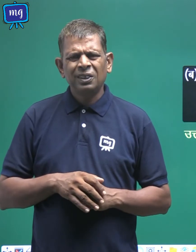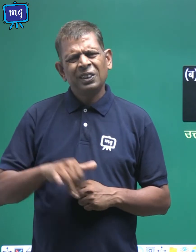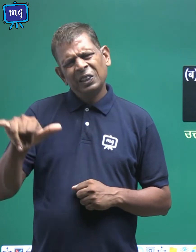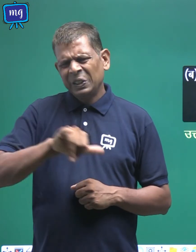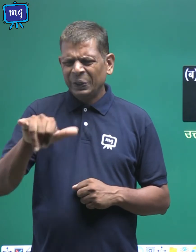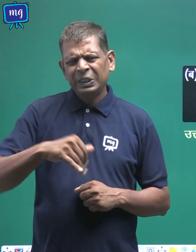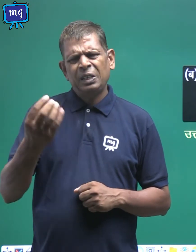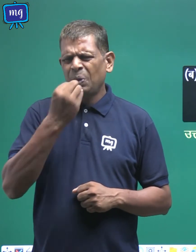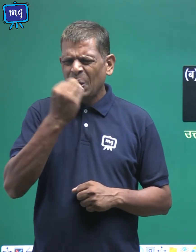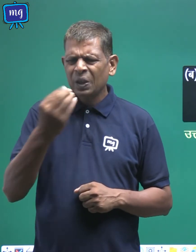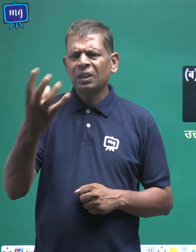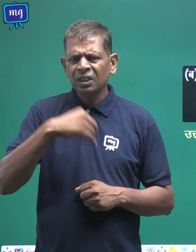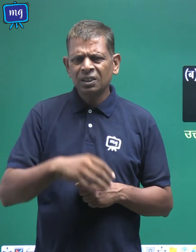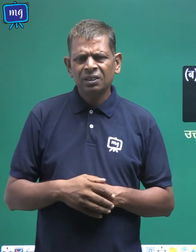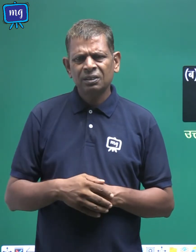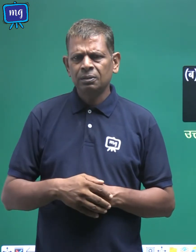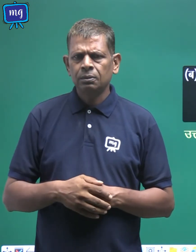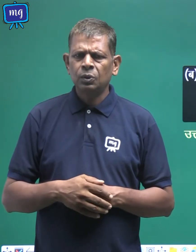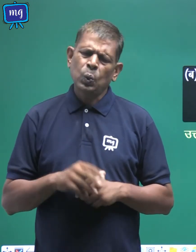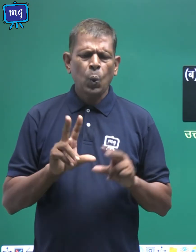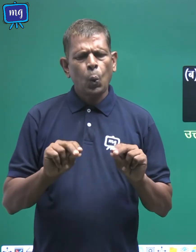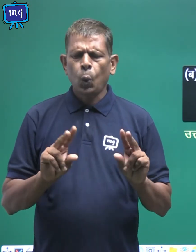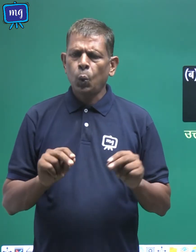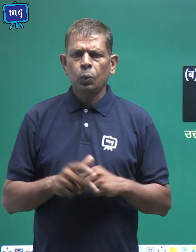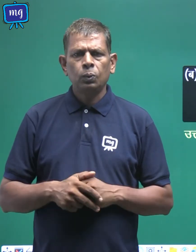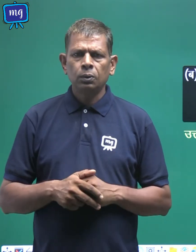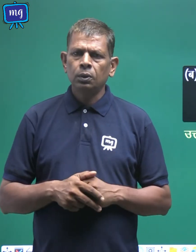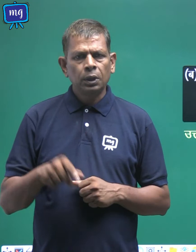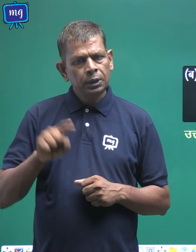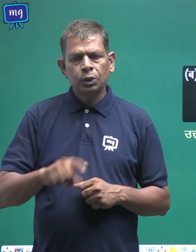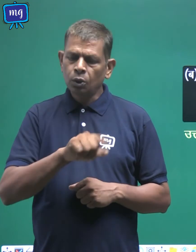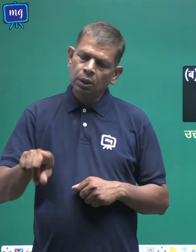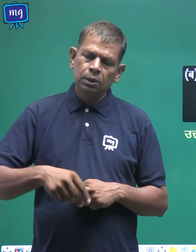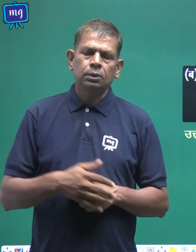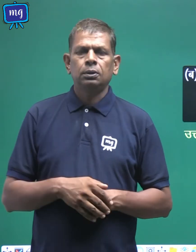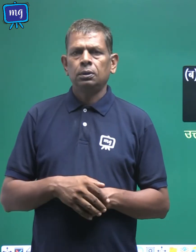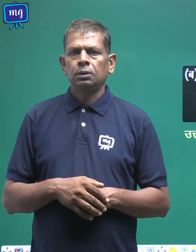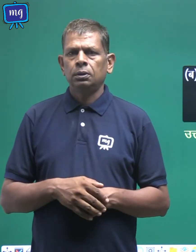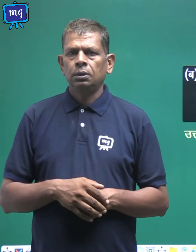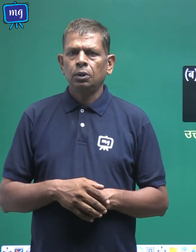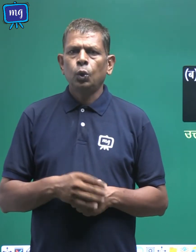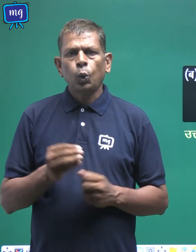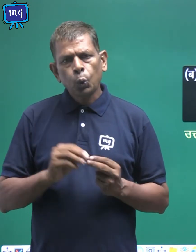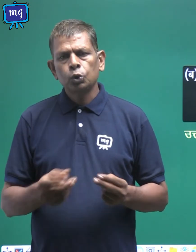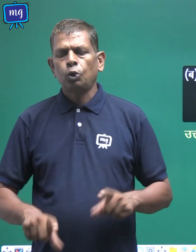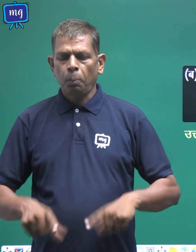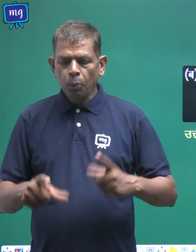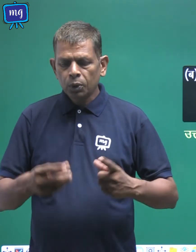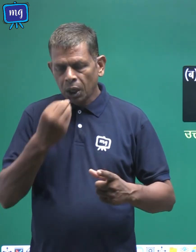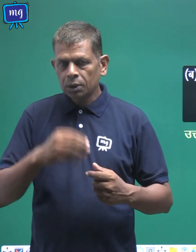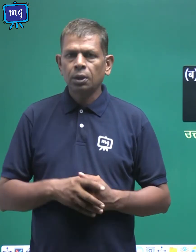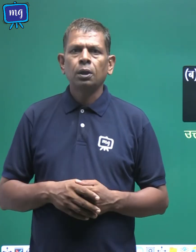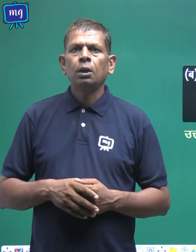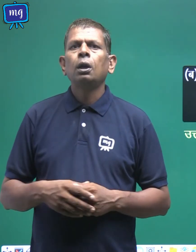एक ही तरह का भोजन खाते हैं? नहीं बच्चों, यह तो गलत है। कुछ तो पौधे